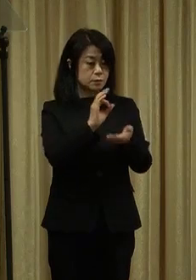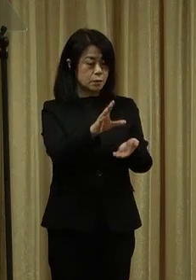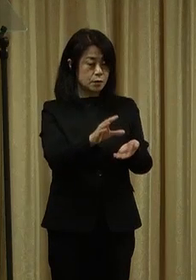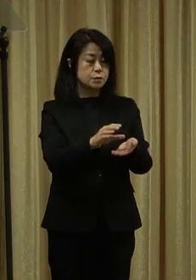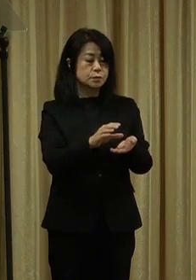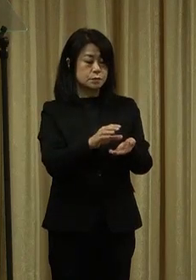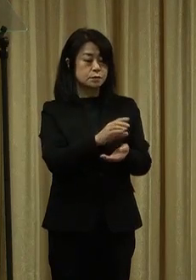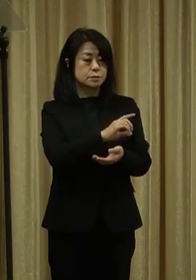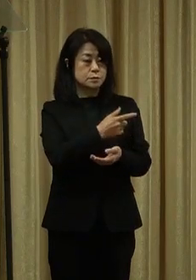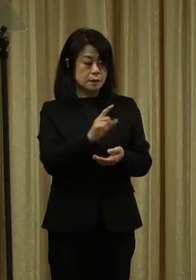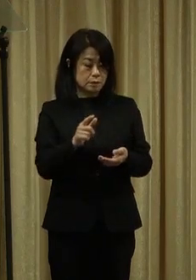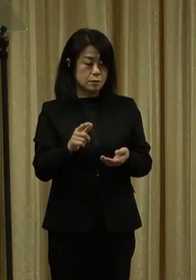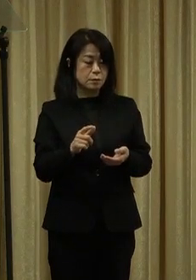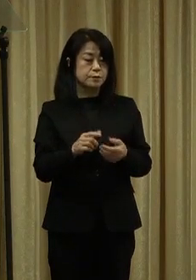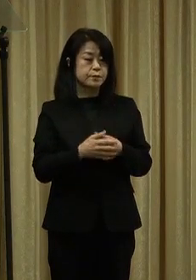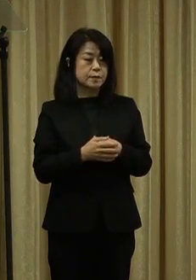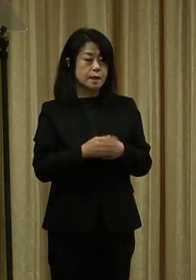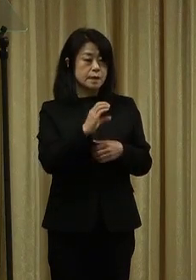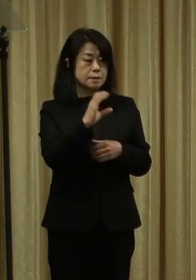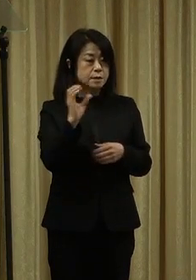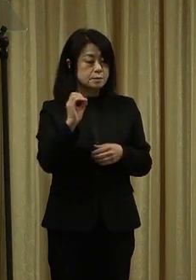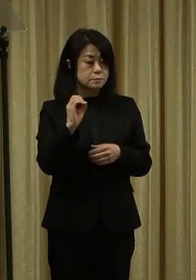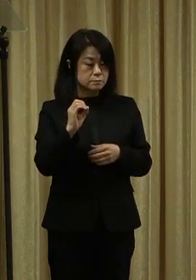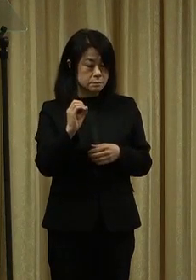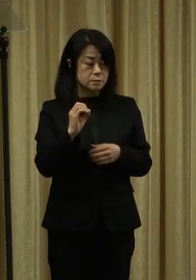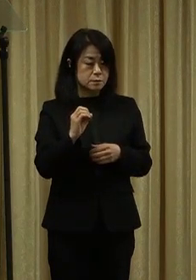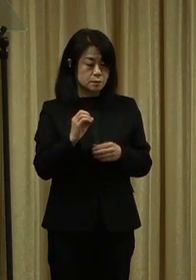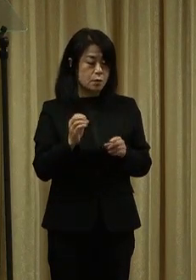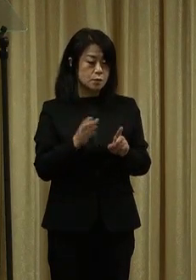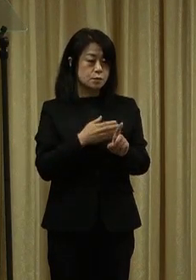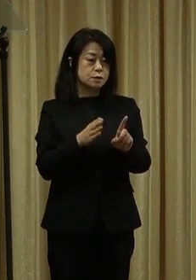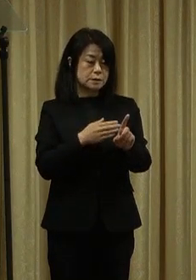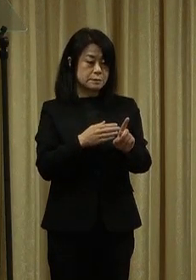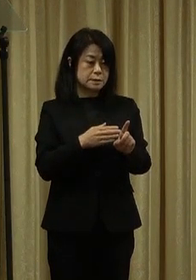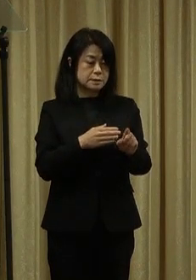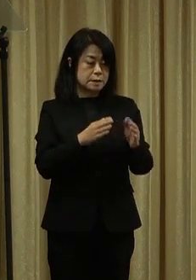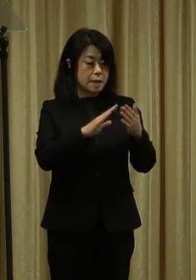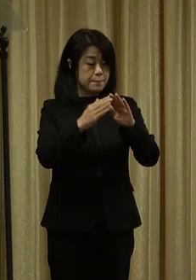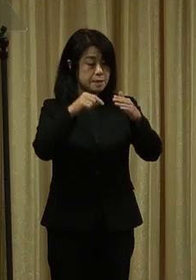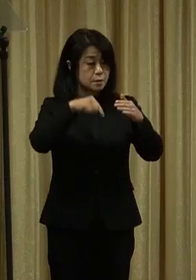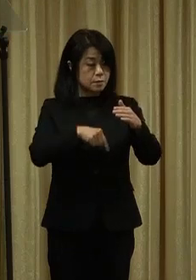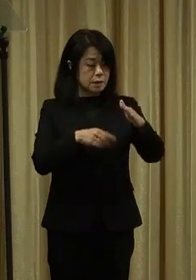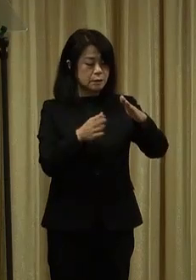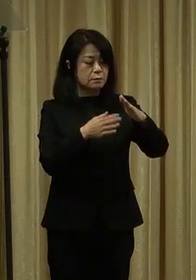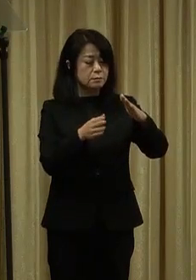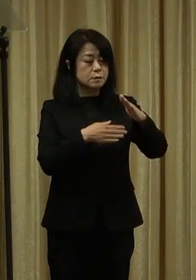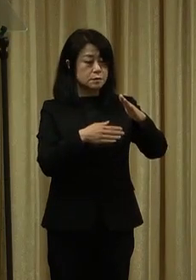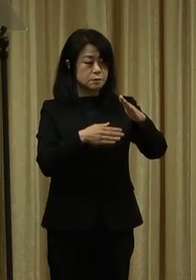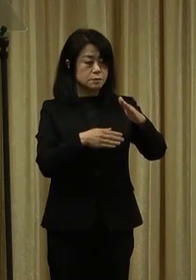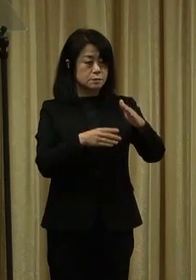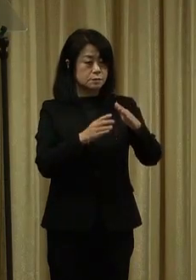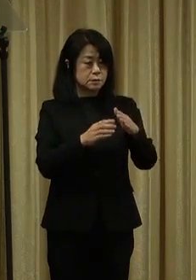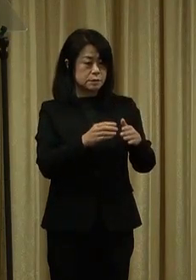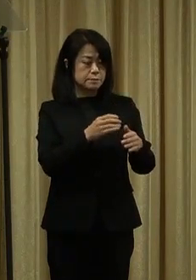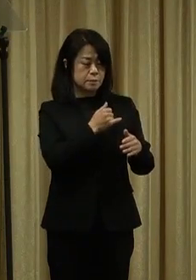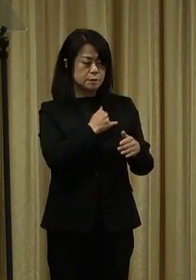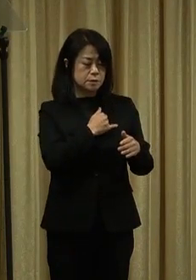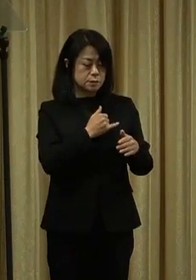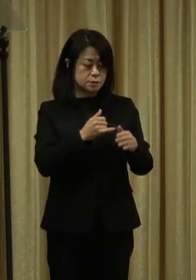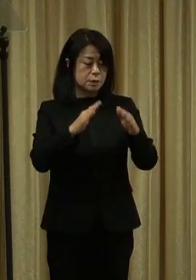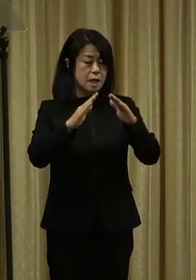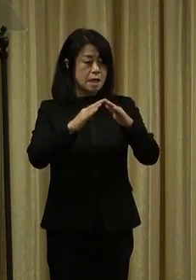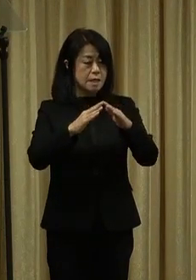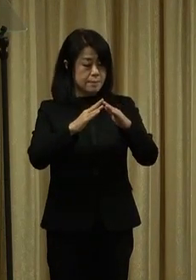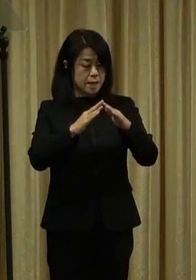営に係る取り組みを促進します。また街中の空き家の解消にも資する既存住宅の省エネ化を支援するととも